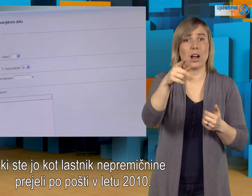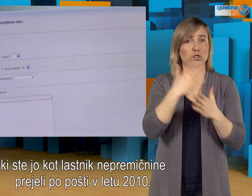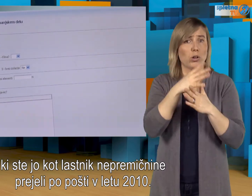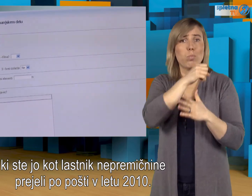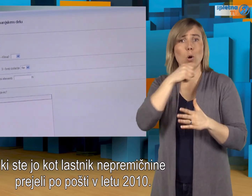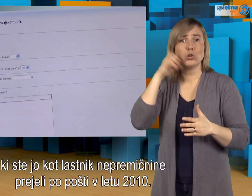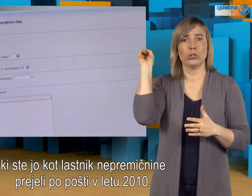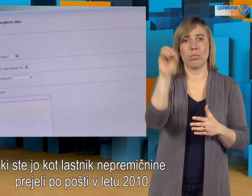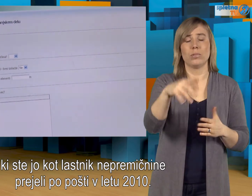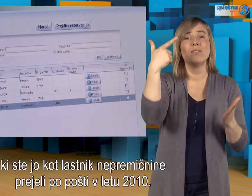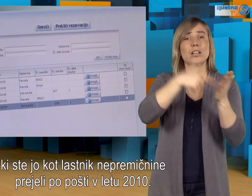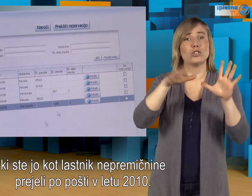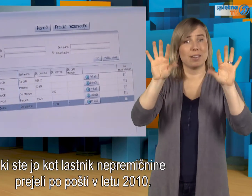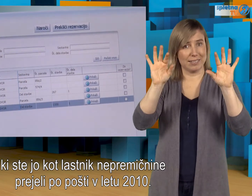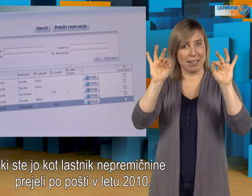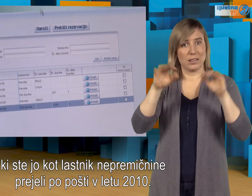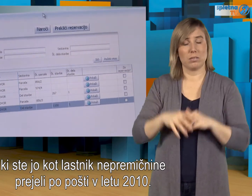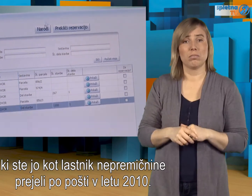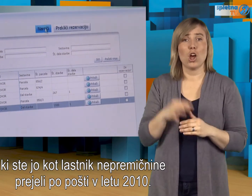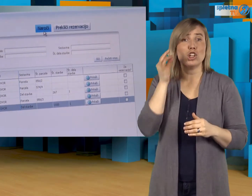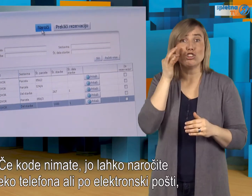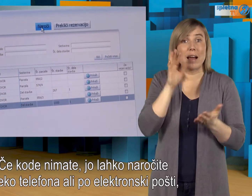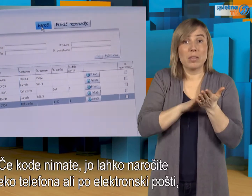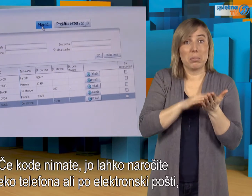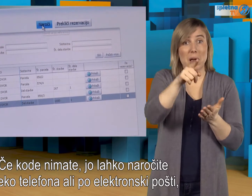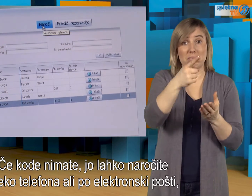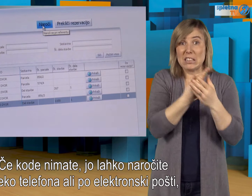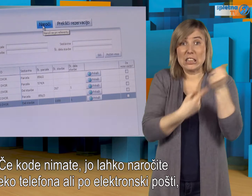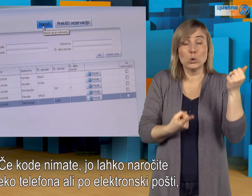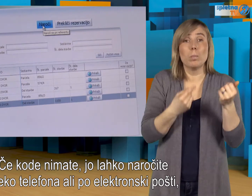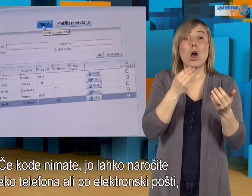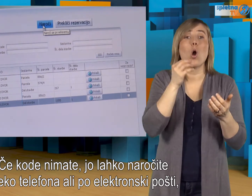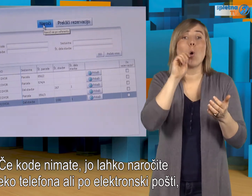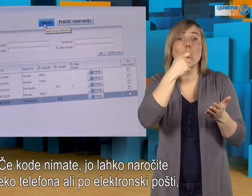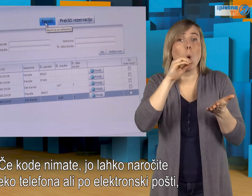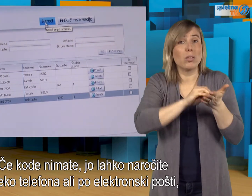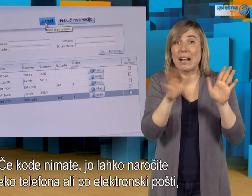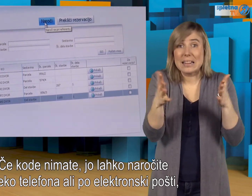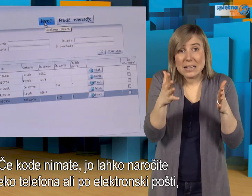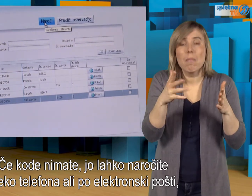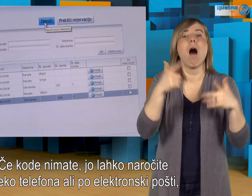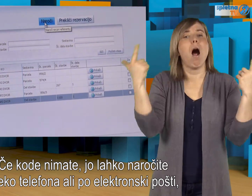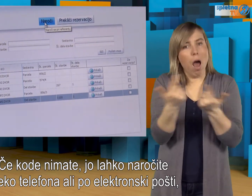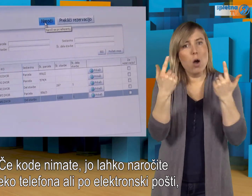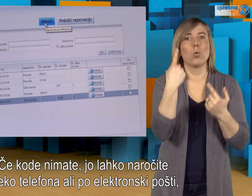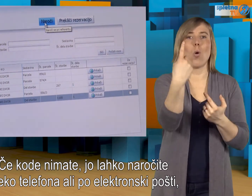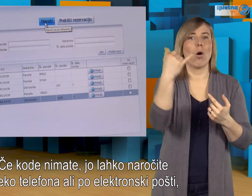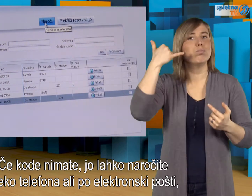letu 2010. Če kode nimate, jo lahko naročite preko telefona ali po elektronski